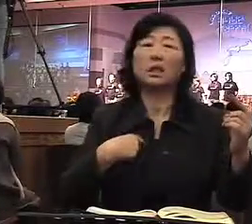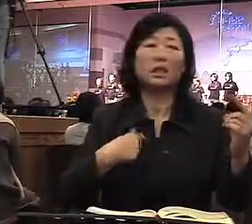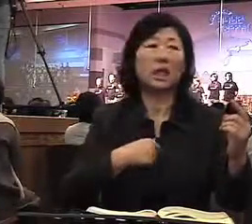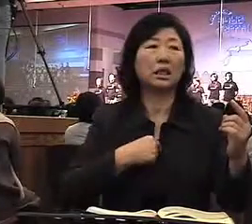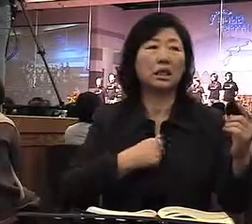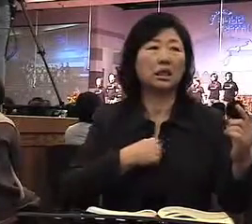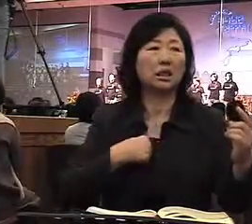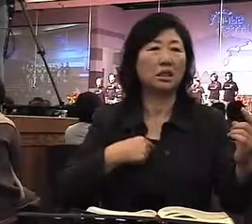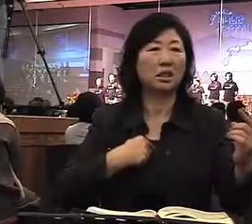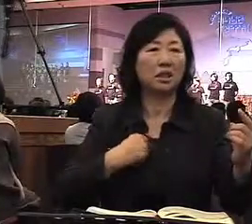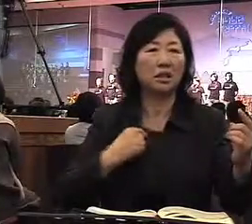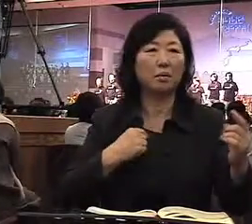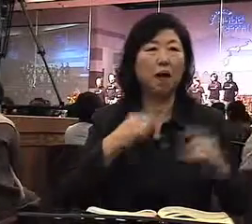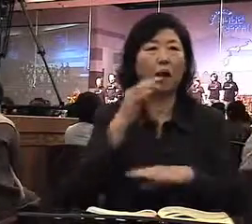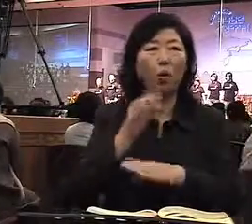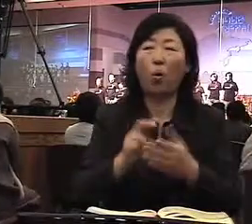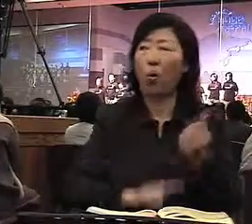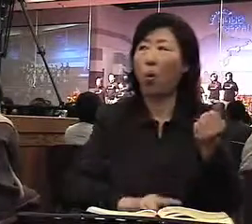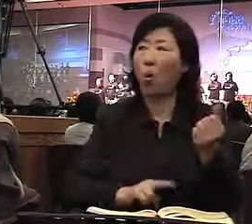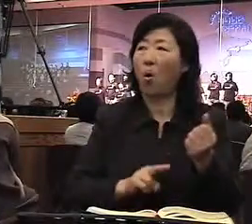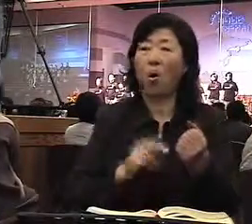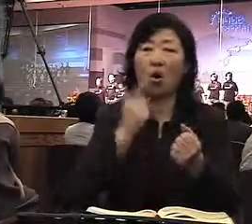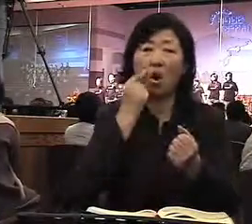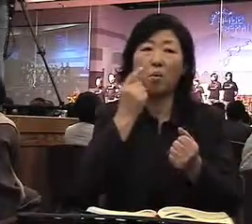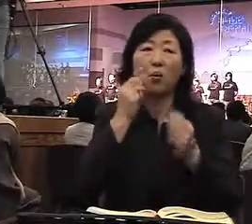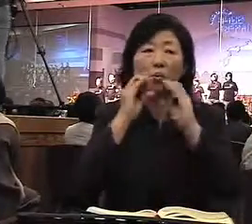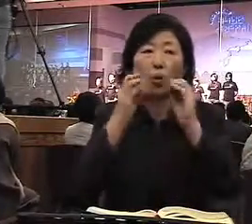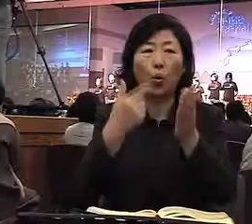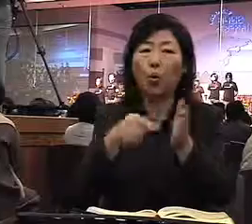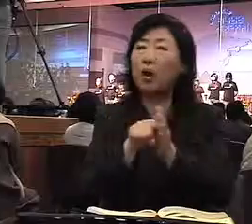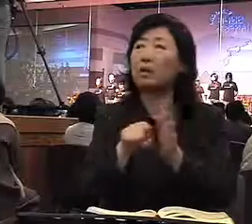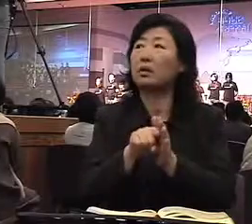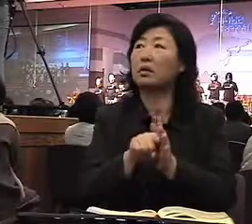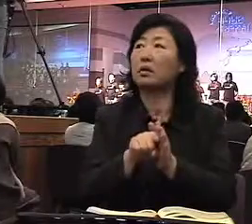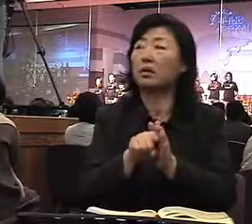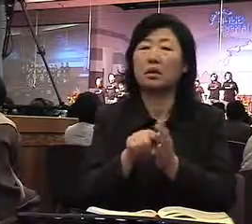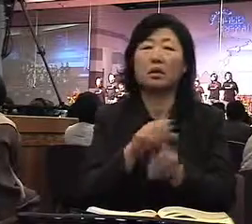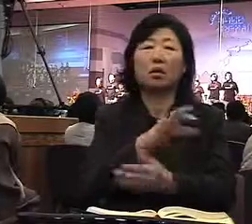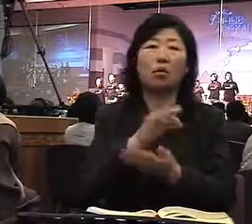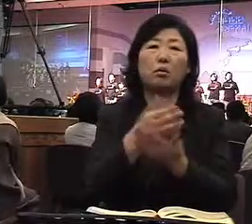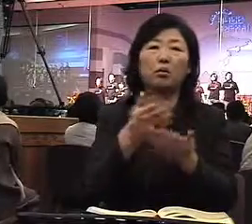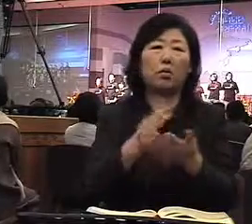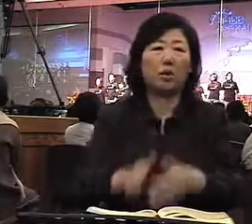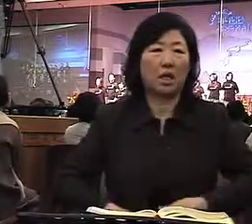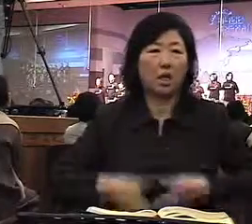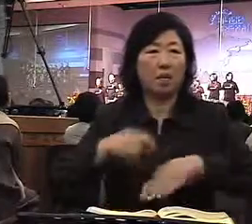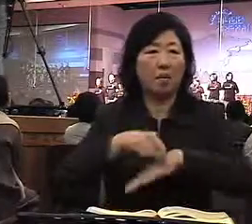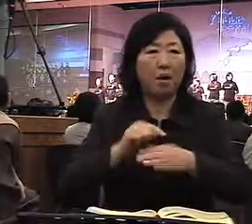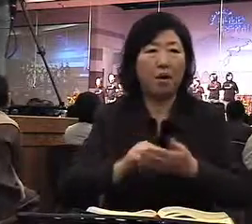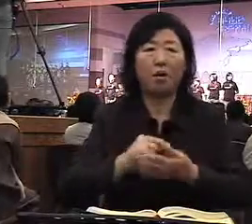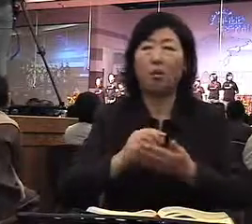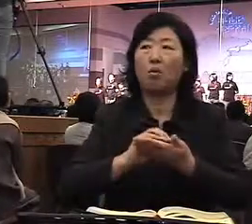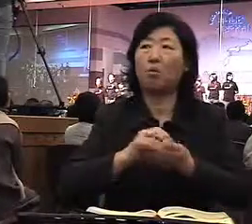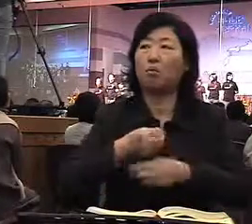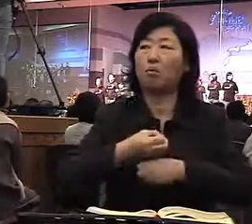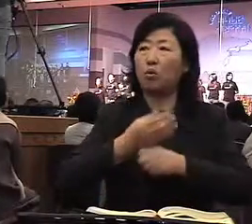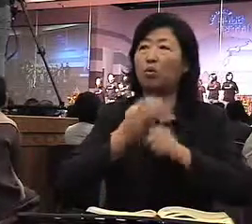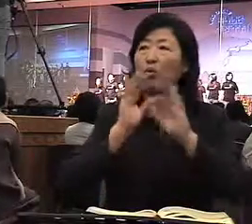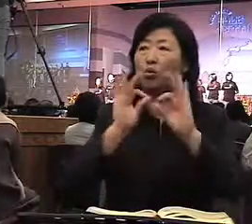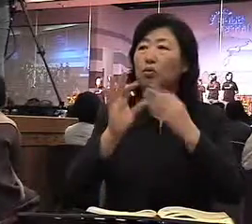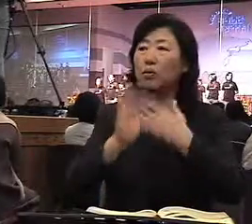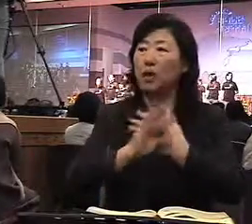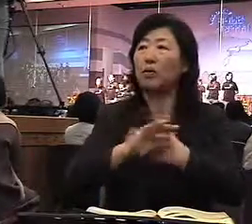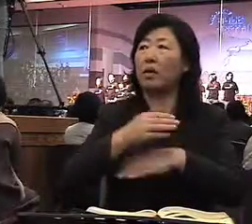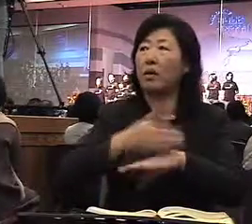통해서 우리 일본인 그 선교를 위하여 여러분들이 헌금해 주시고 따뜻한 마음을 보여주시면